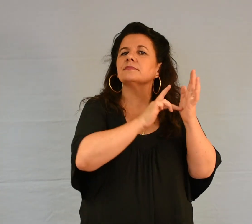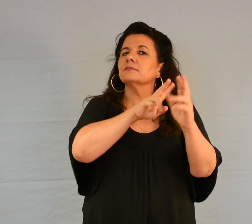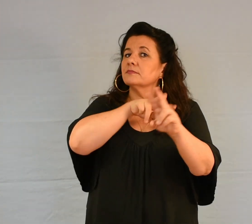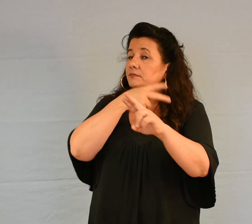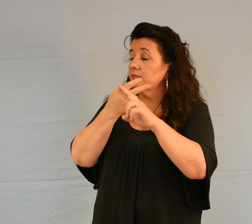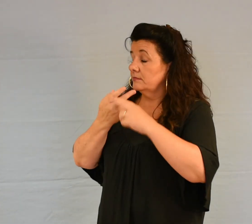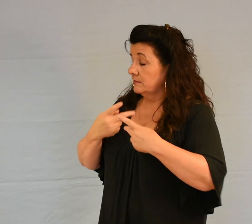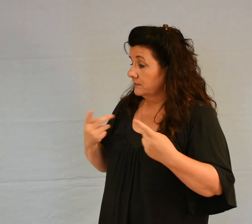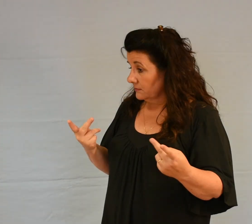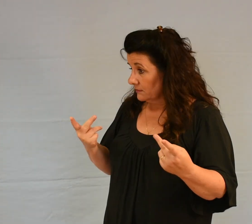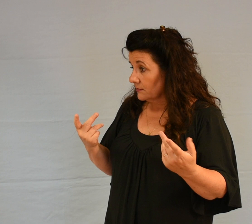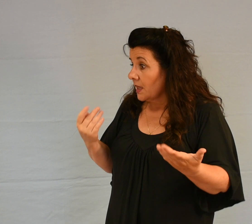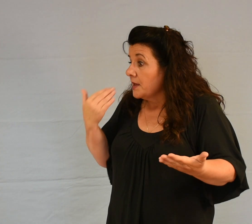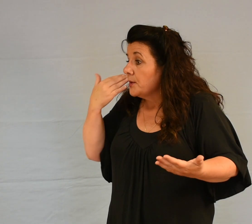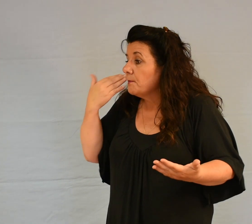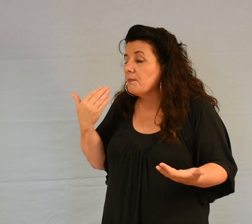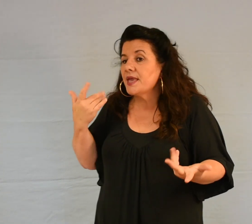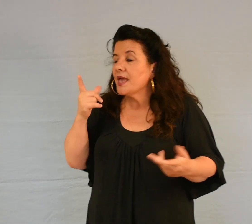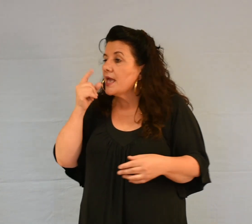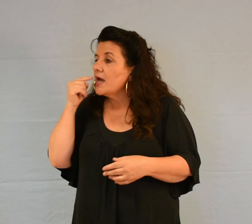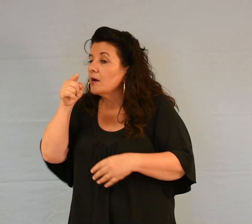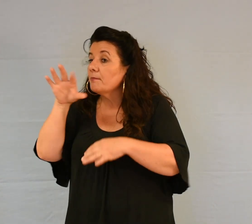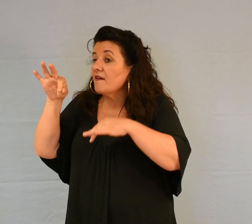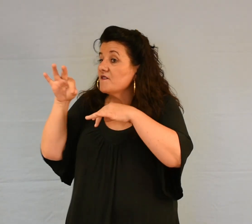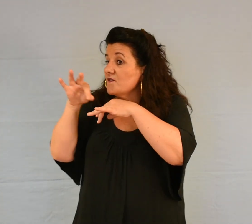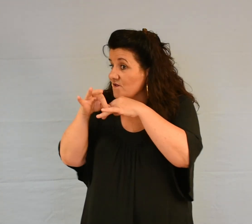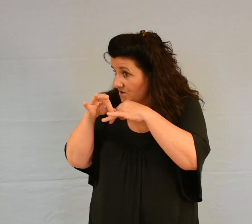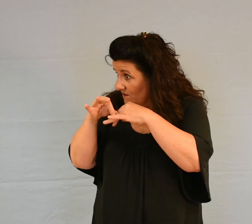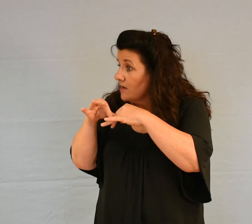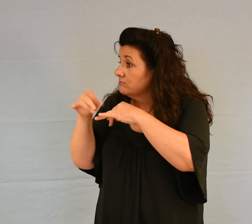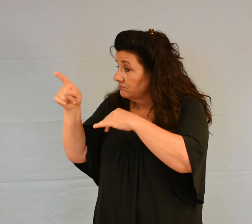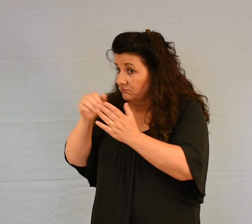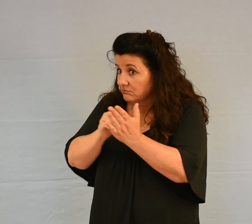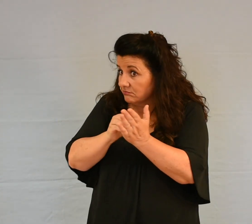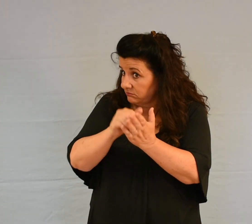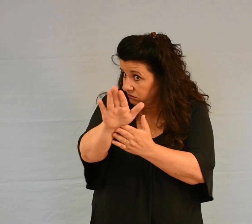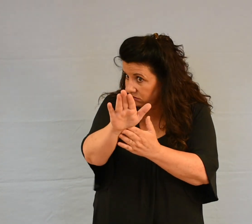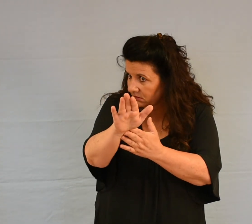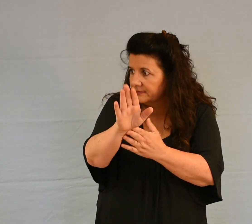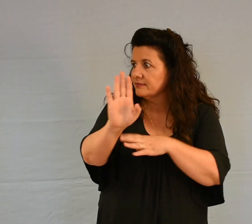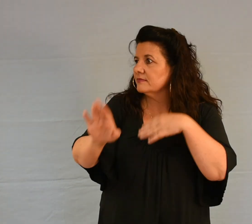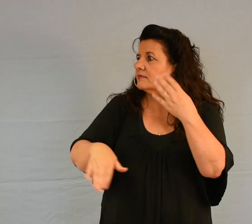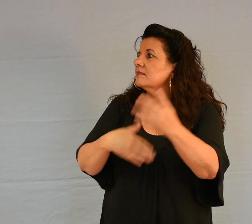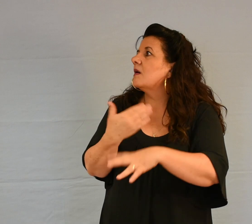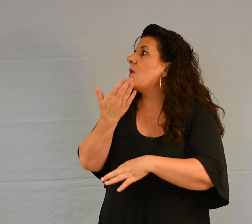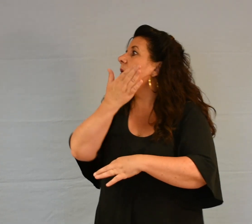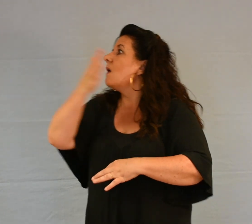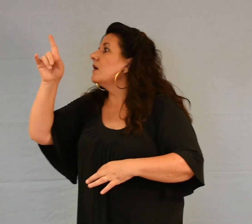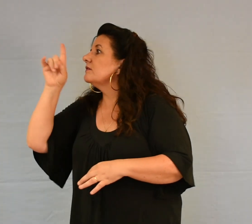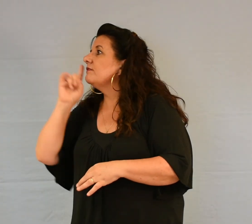« Celui qui renvoie sa femme et en épouse une autre devient adultère